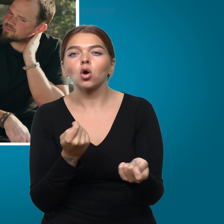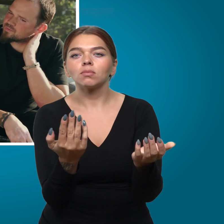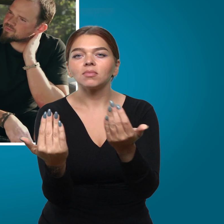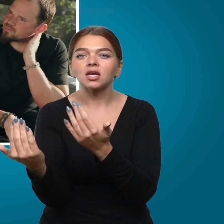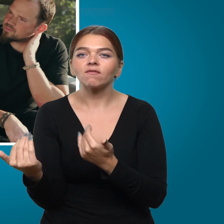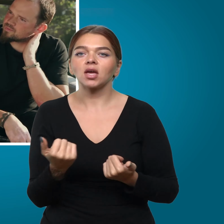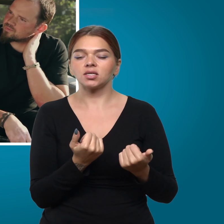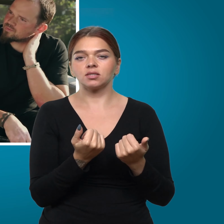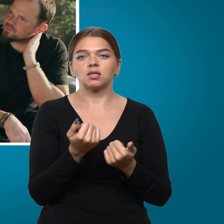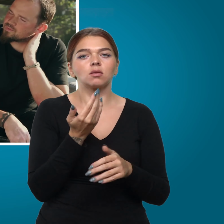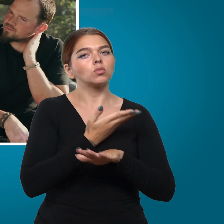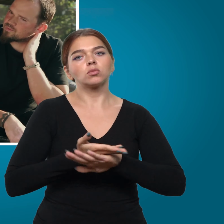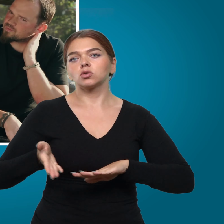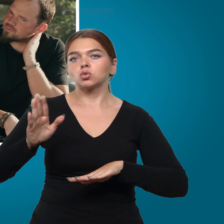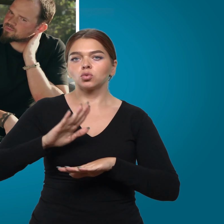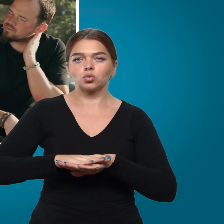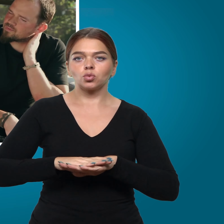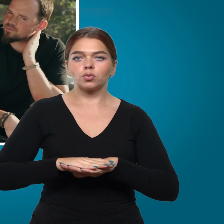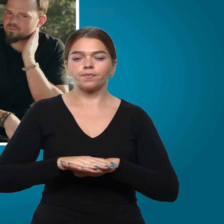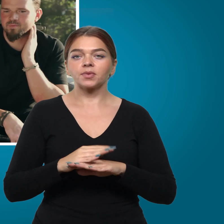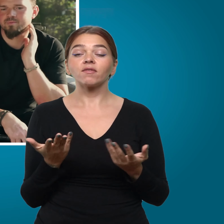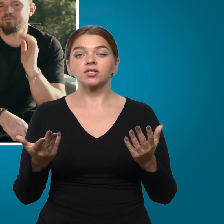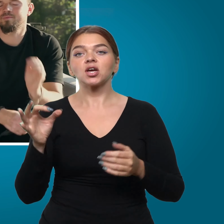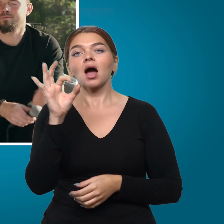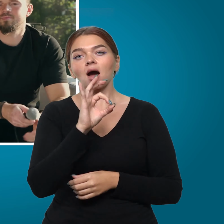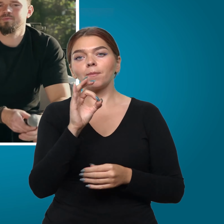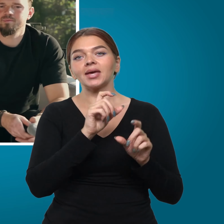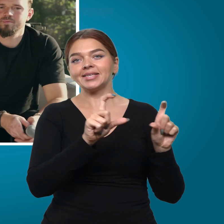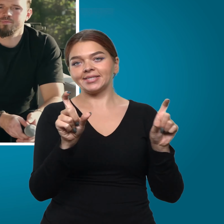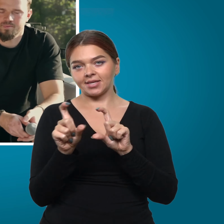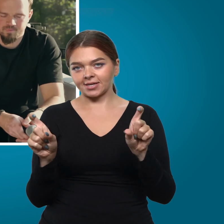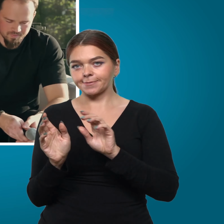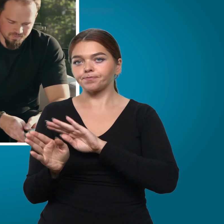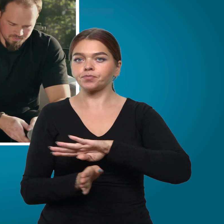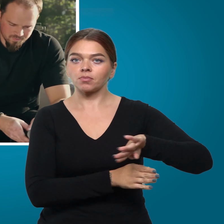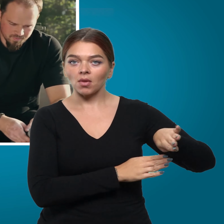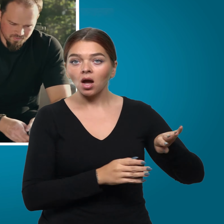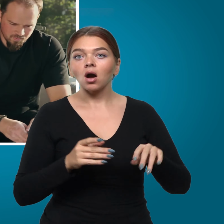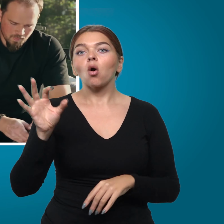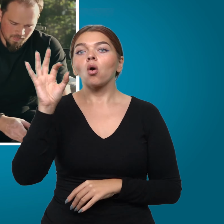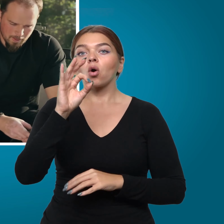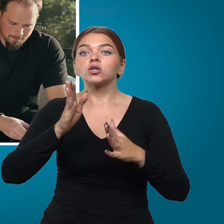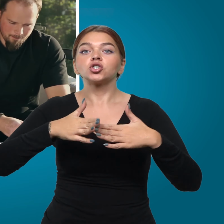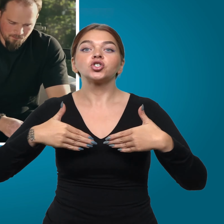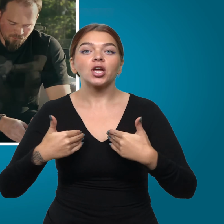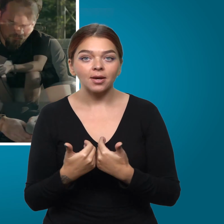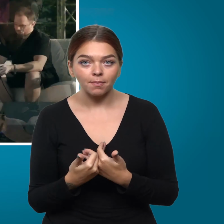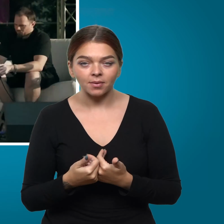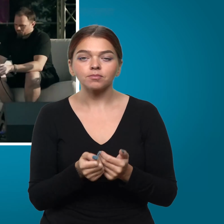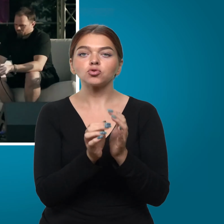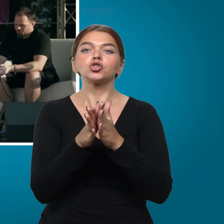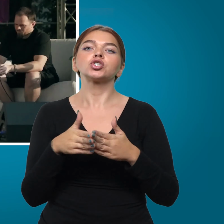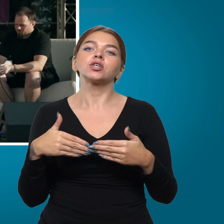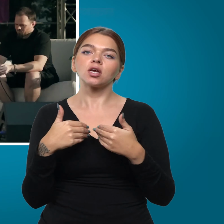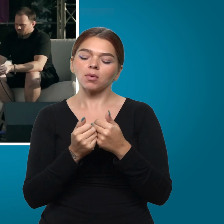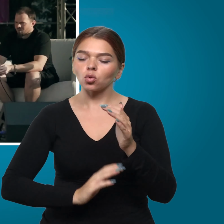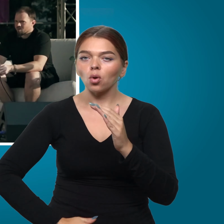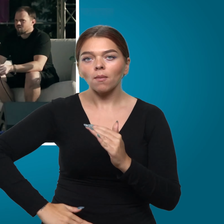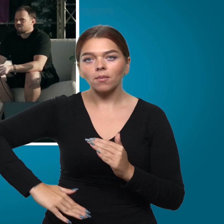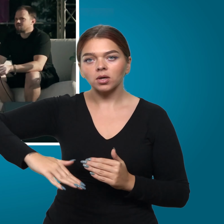šeimoje turi irgi būti nuo pat mažens skatinamas tas domėjimasis kultūra, ėjimas kartu į